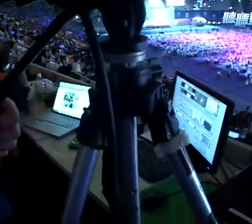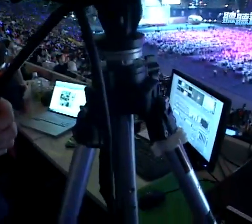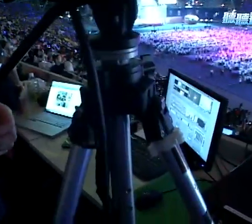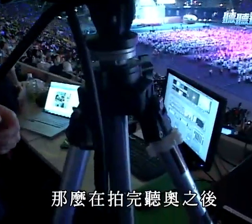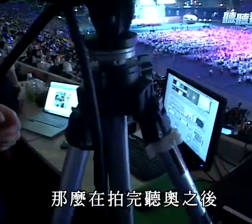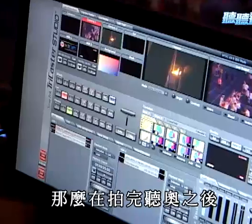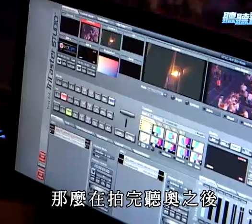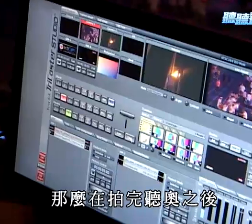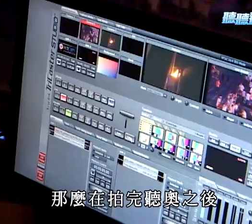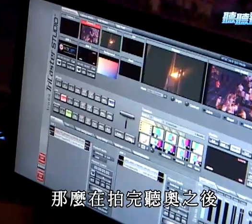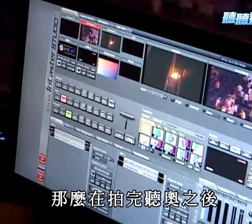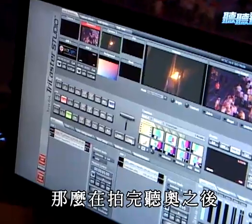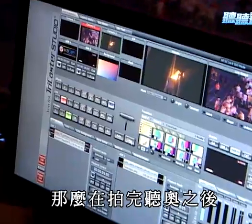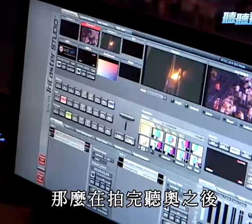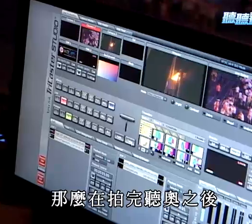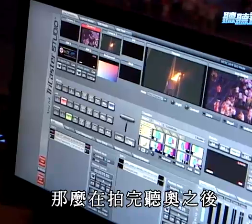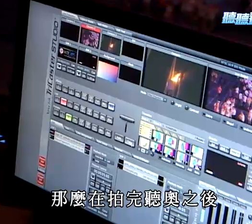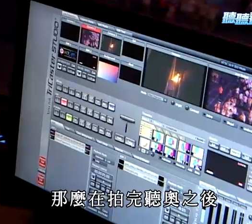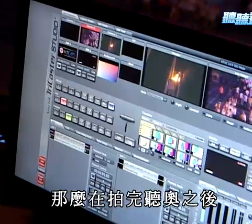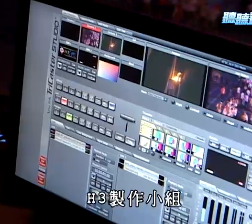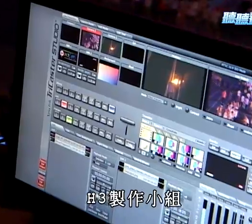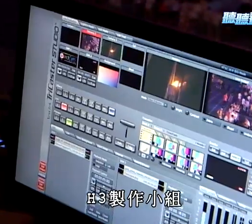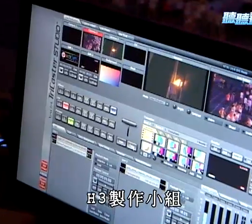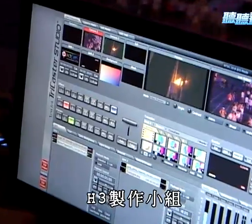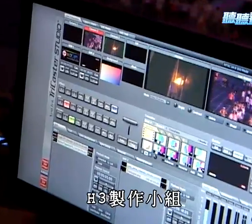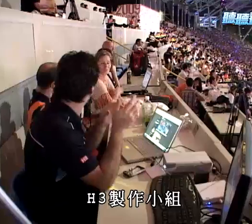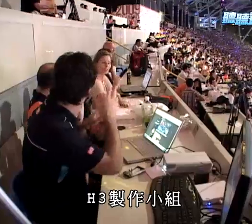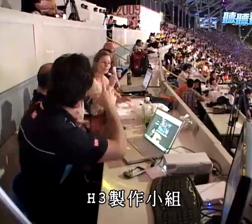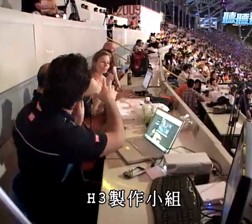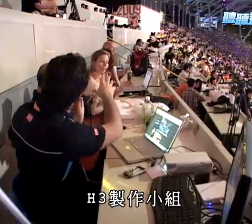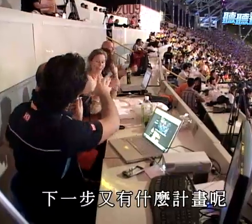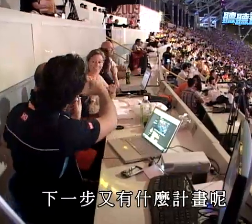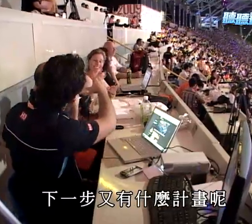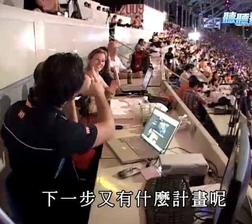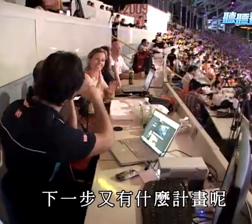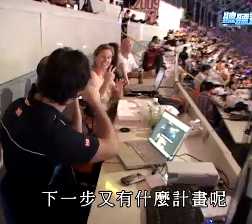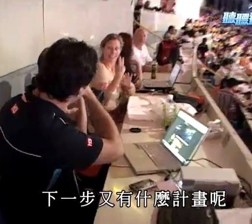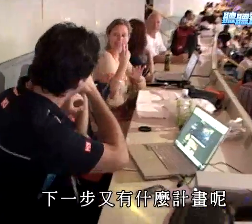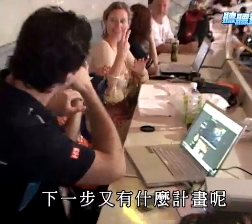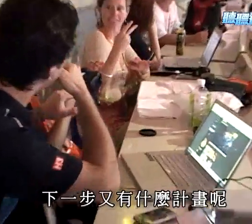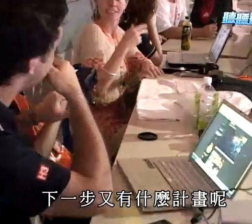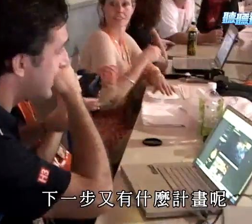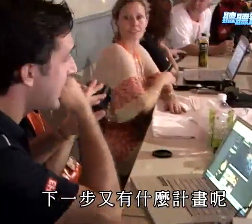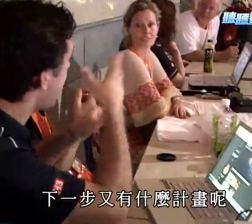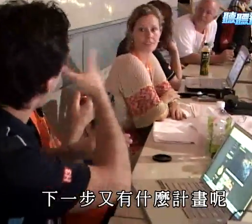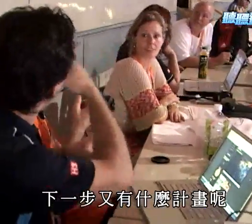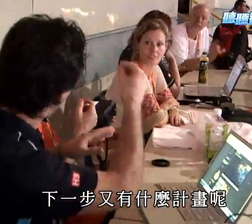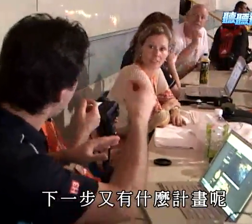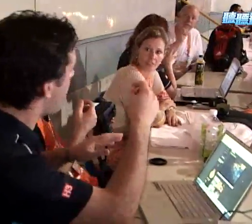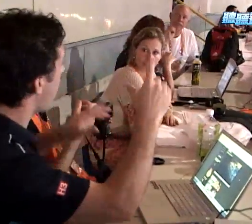那么在拍完听奥之后， H3 制作小组下一步又有什么计划呢？